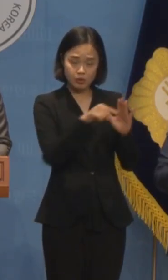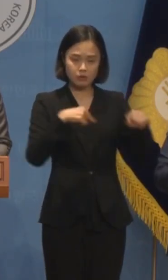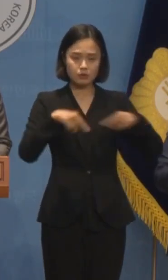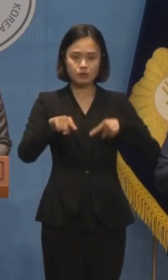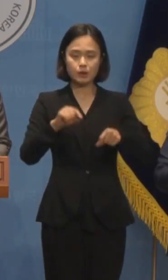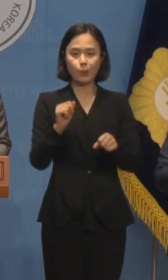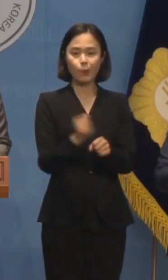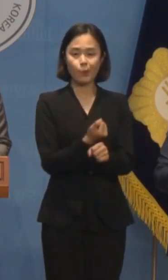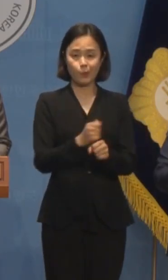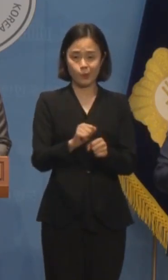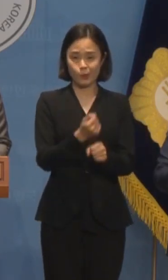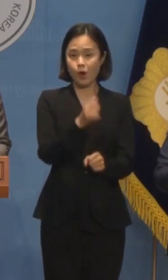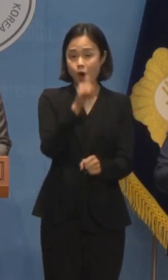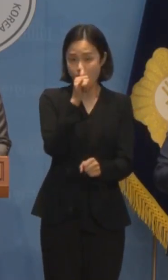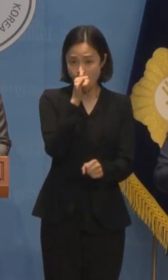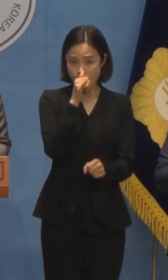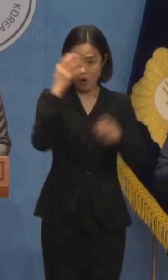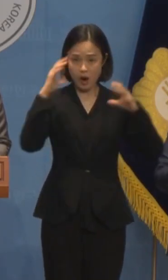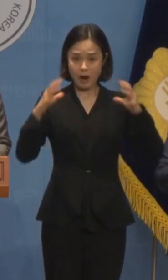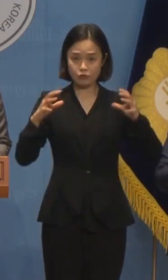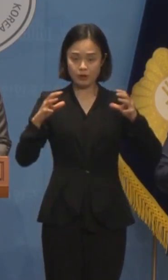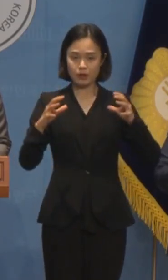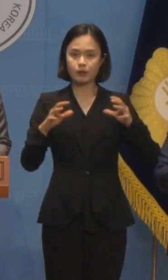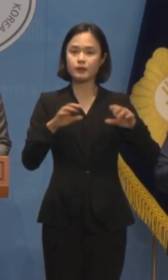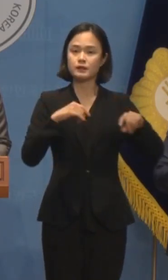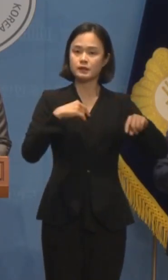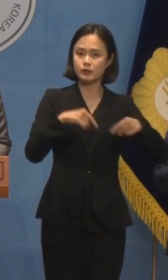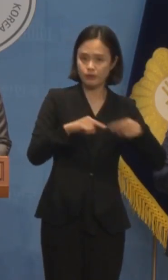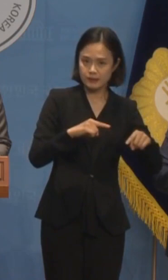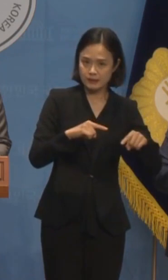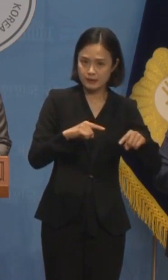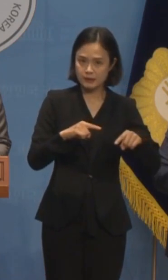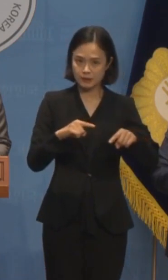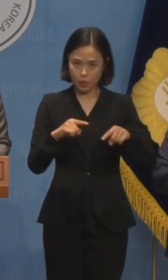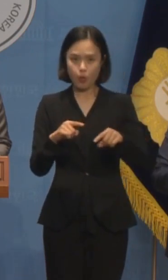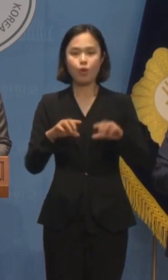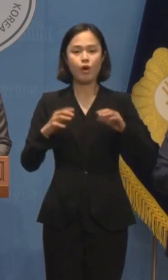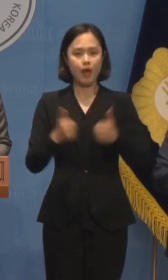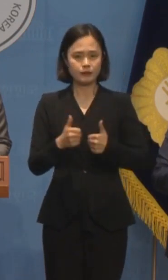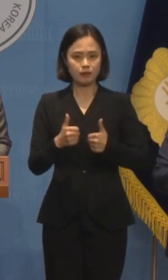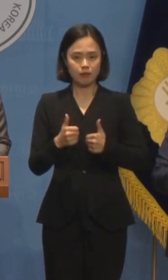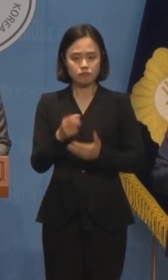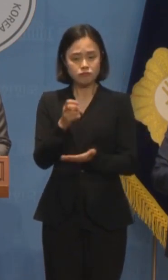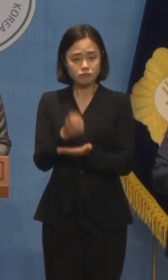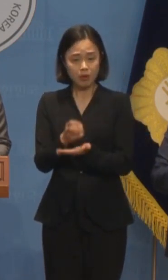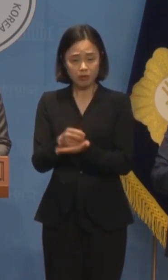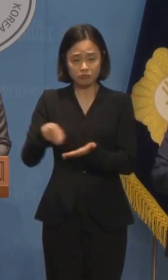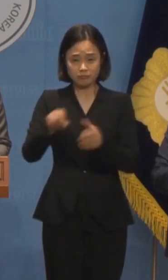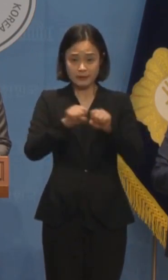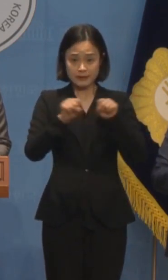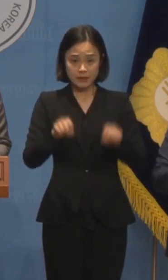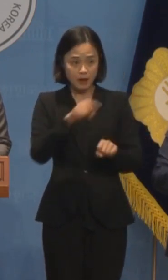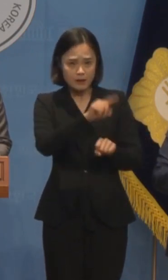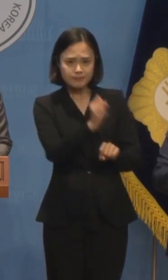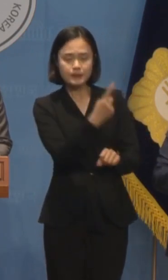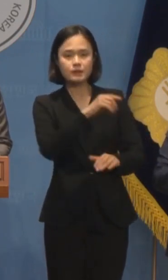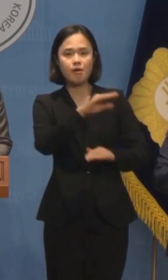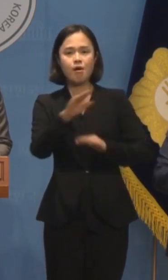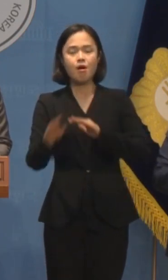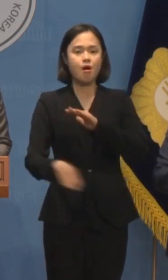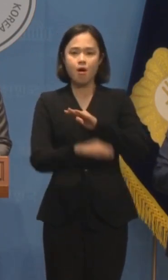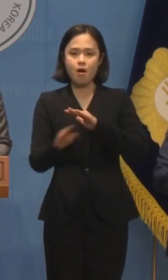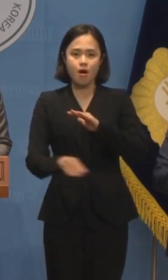대한민국의 모든 정치, 행정, 사법 시스템은 속절없이 무너져 갔습니다.